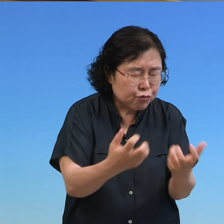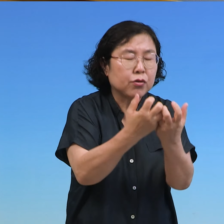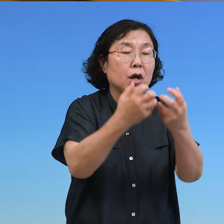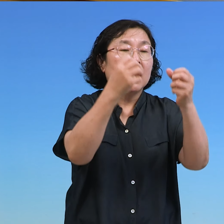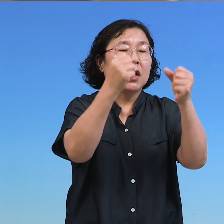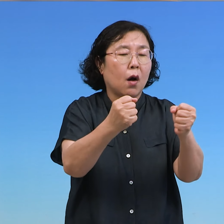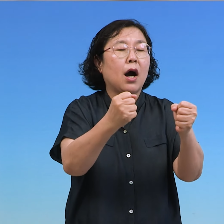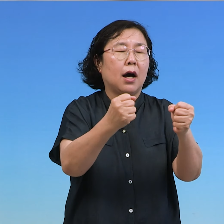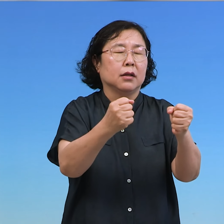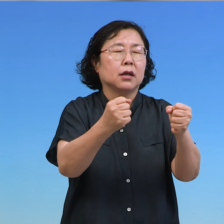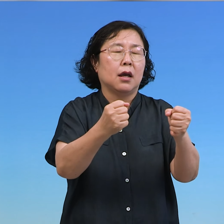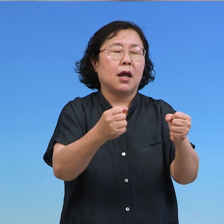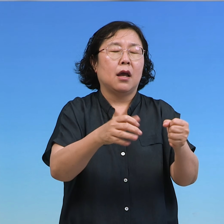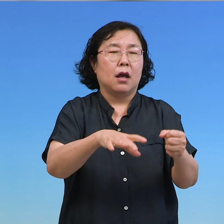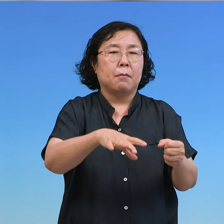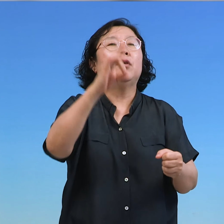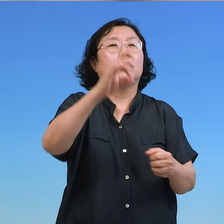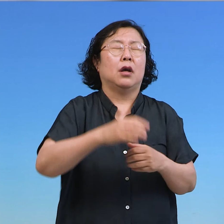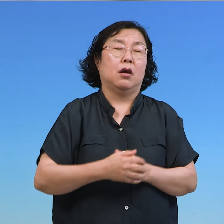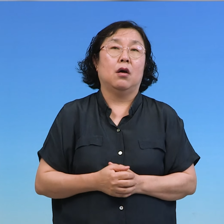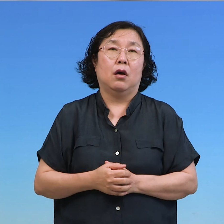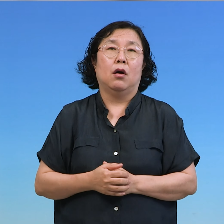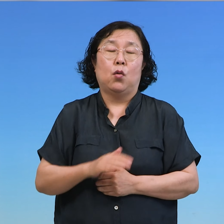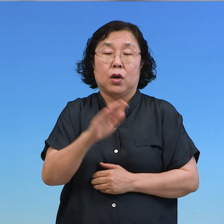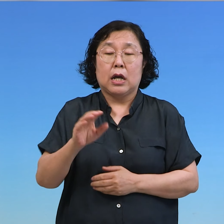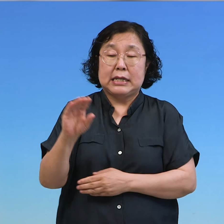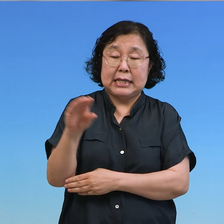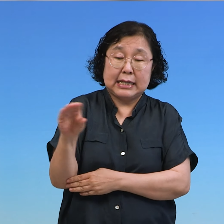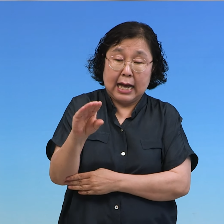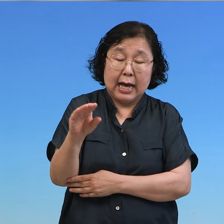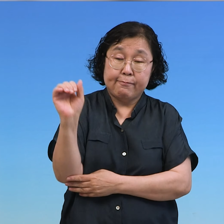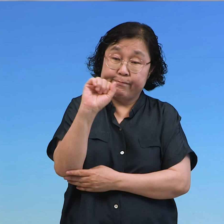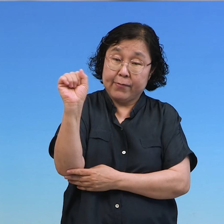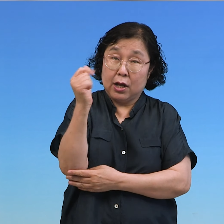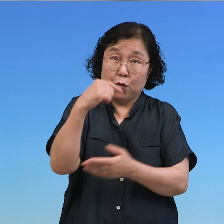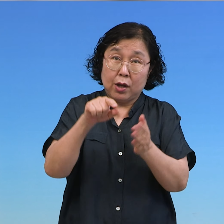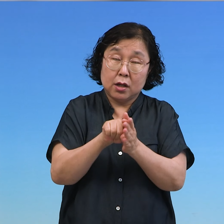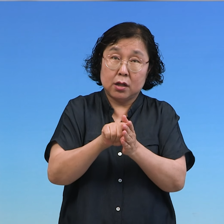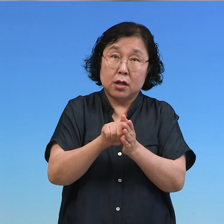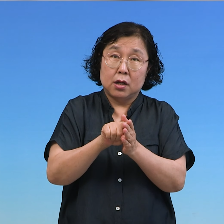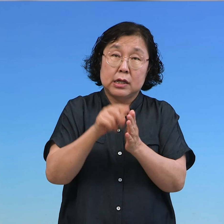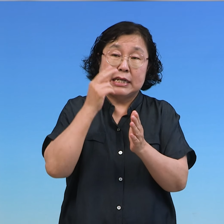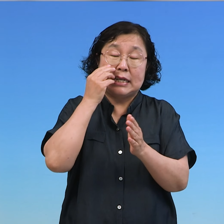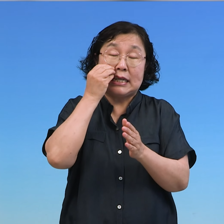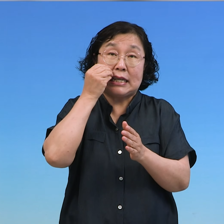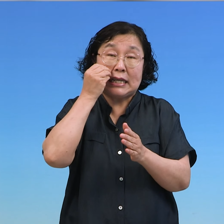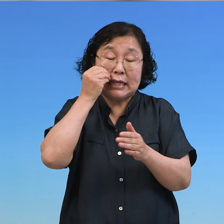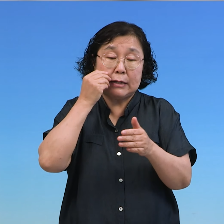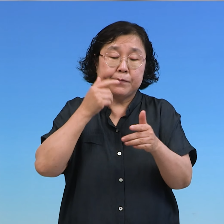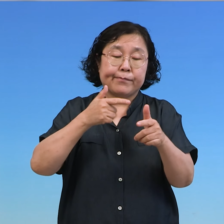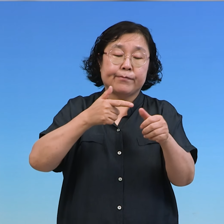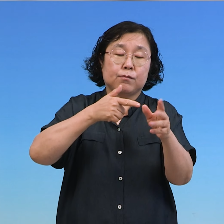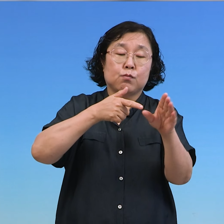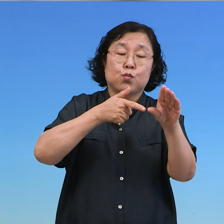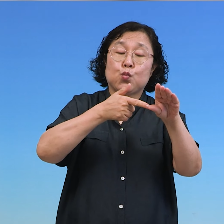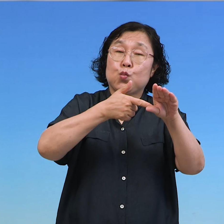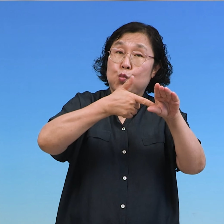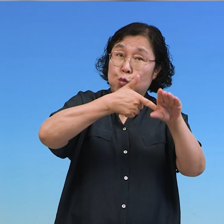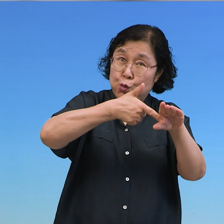자동차 엔진을 운전하려면 그 휘발유 연료를 넣어야 되잖아요 내가 지금 부산으로